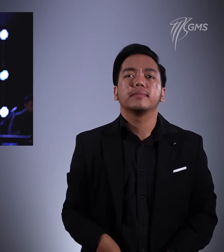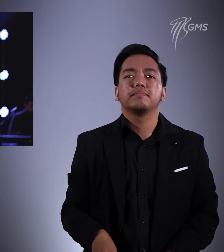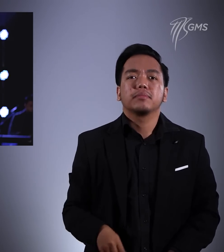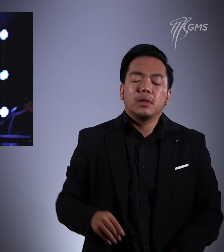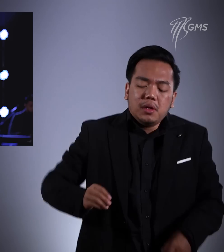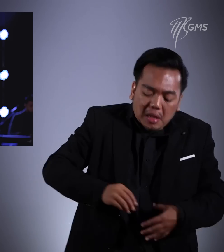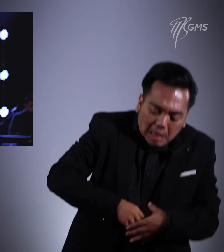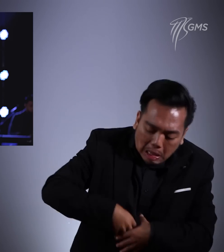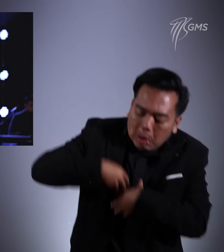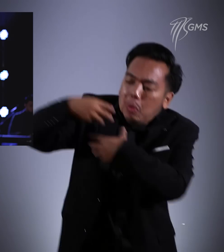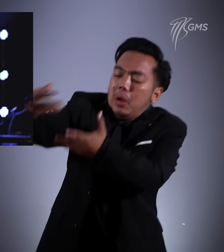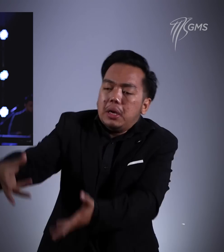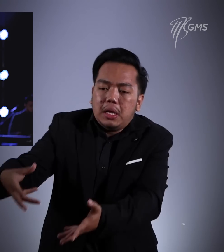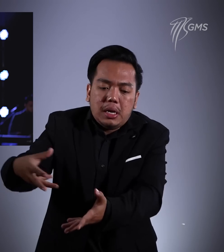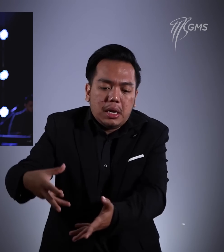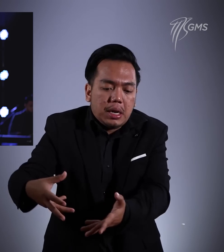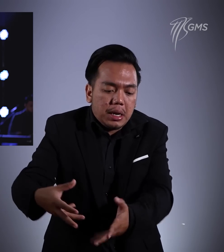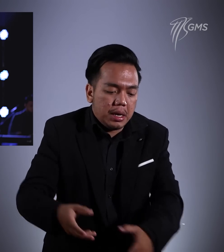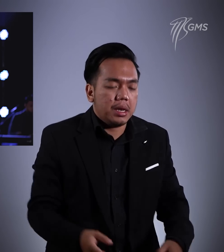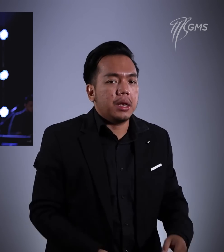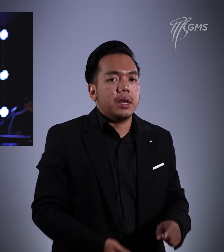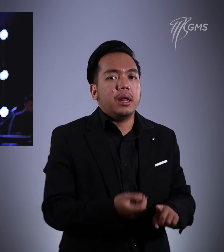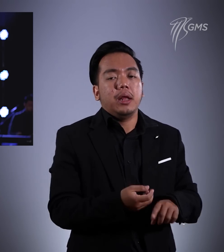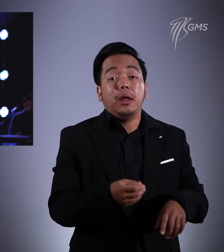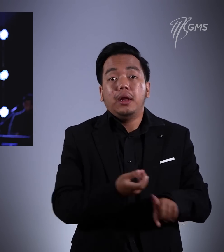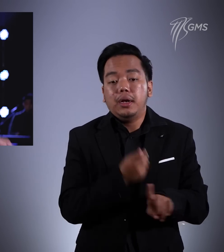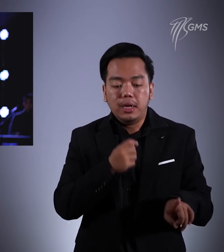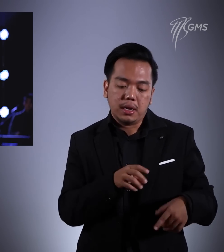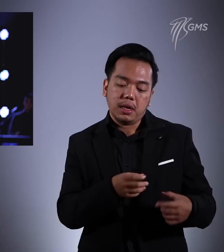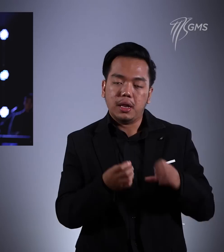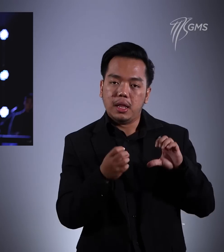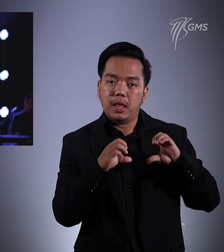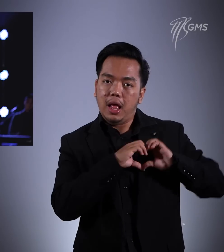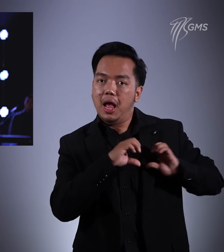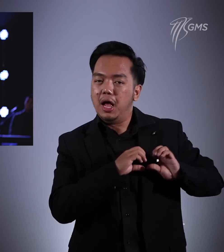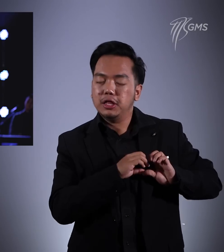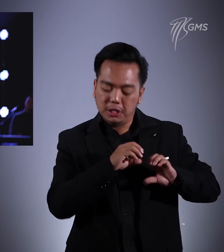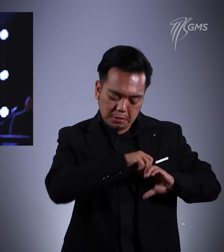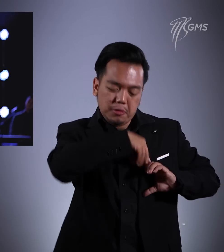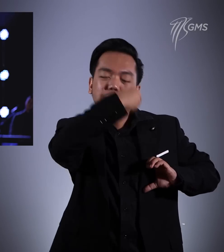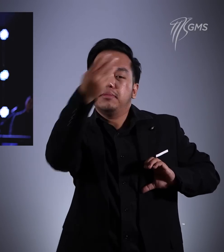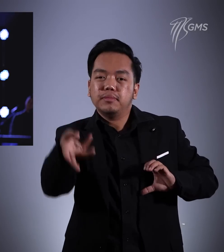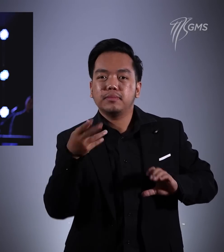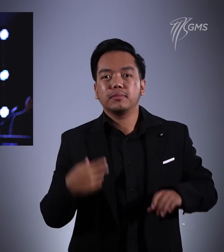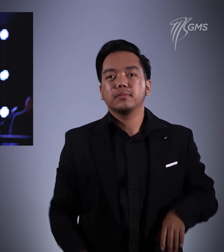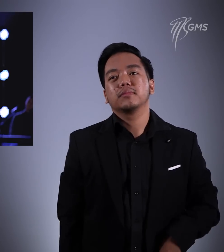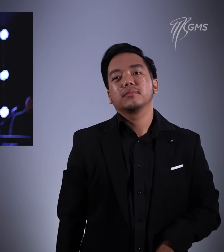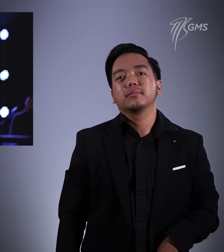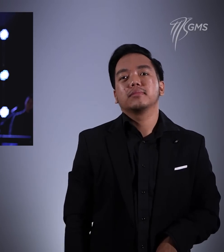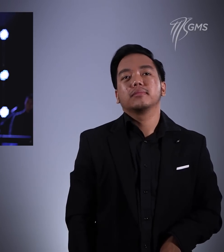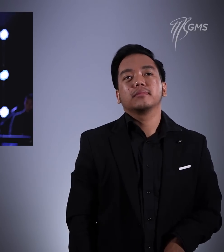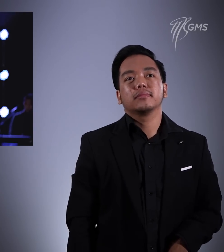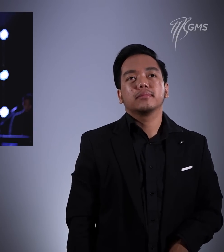Keluarkan dari pembukuan Anda di dalam hati. Hitung satu persatu, habiskan peluru imanmu di situ.